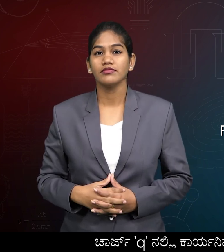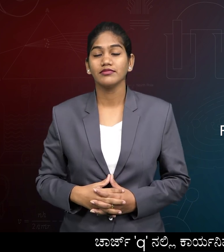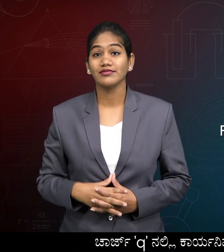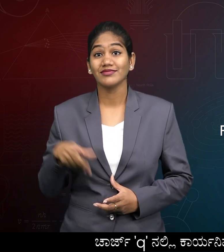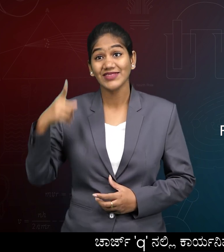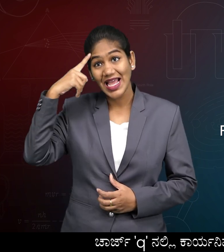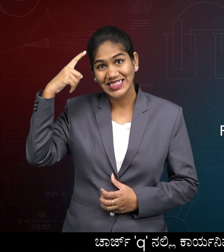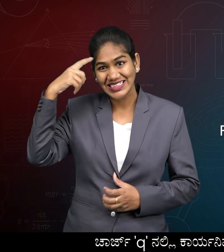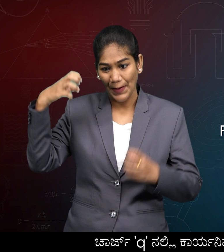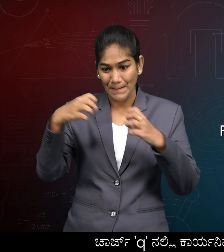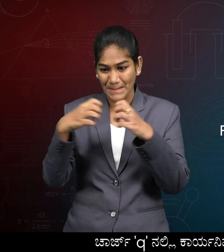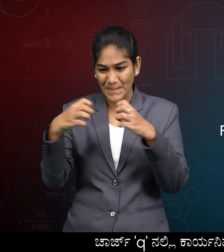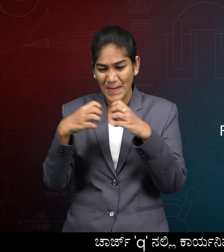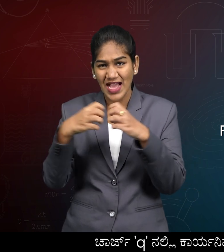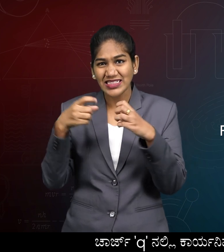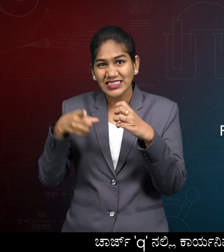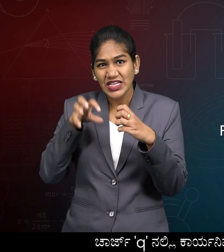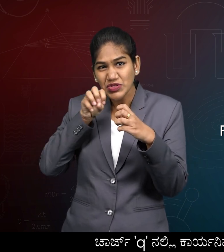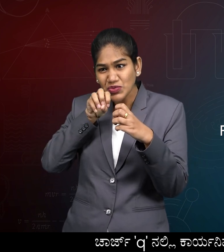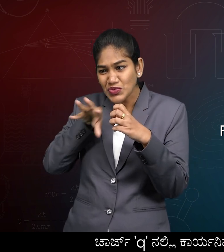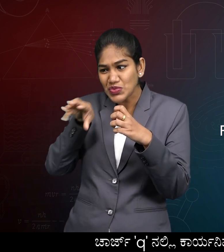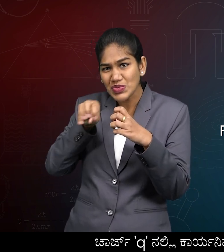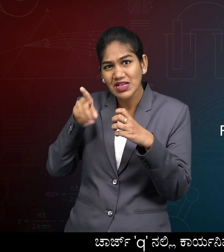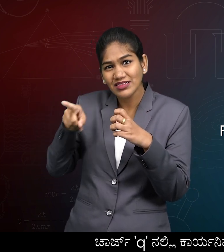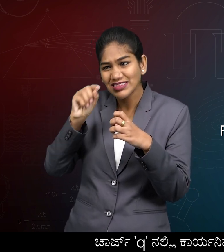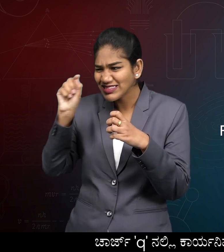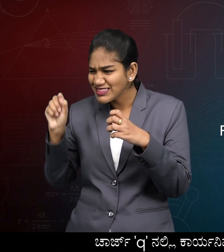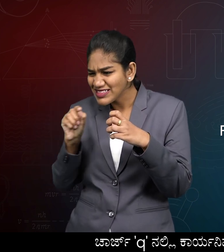ಚಾರ್ಜ್ ಕ್ಯೂನಲ್ಲಿ ಕಾರ್ಯನಿರ್ವಹಿಸುವ ಕಾಂತೀಯ ಬಲವು